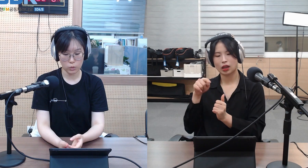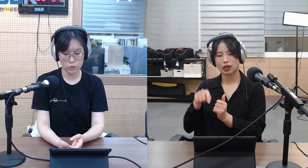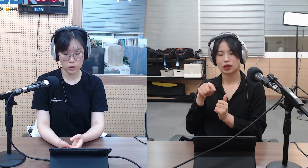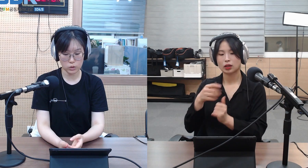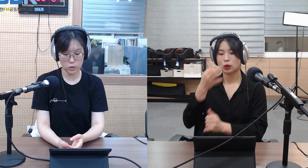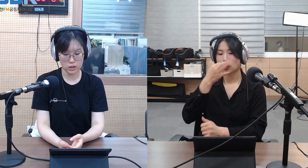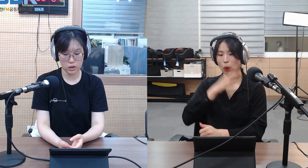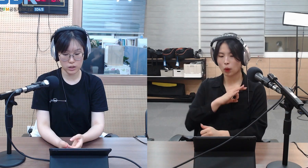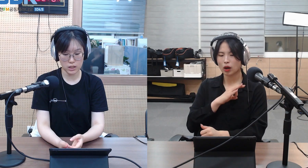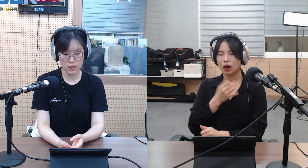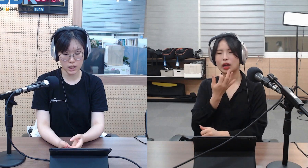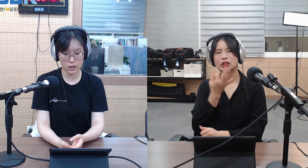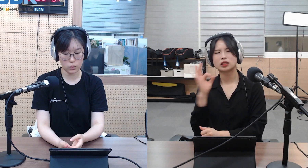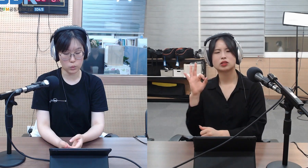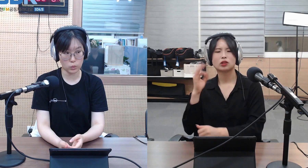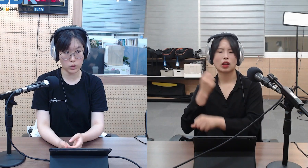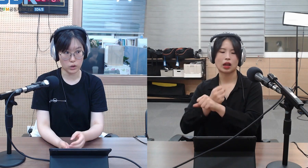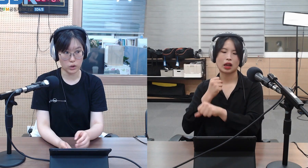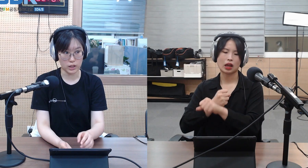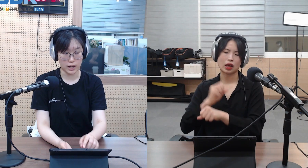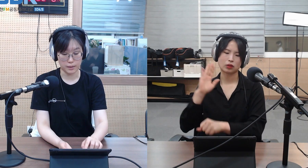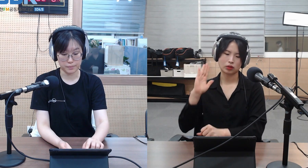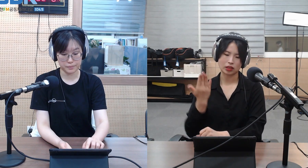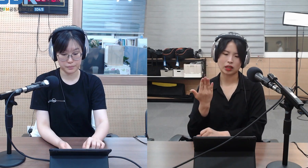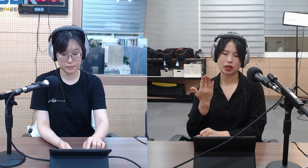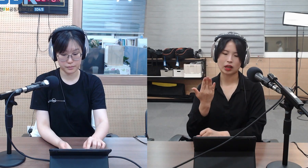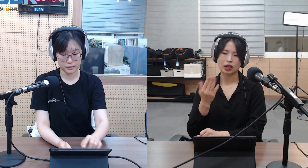목소리 속에서 탄생한 노동 영역이다.